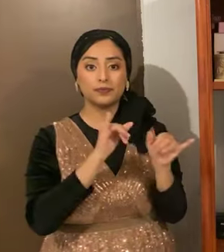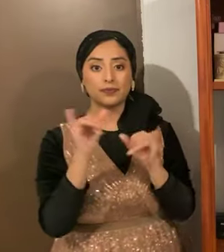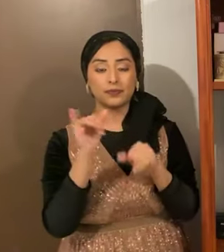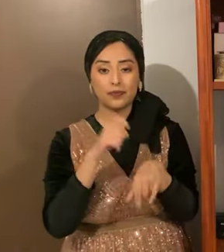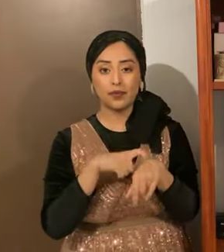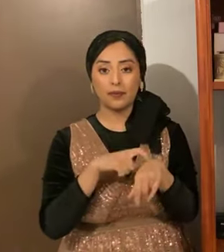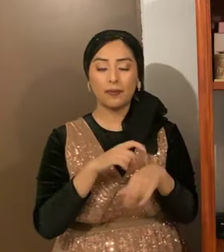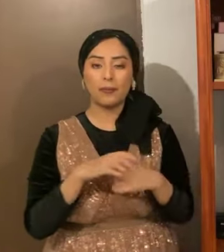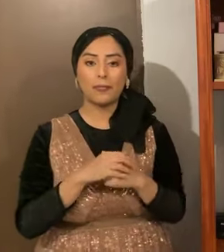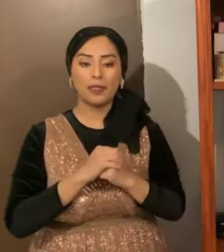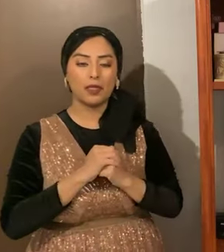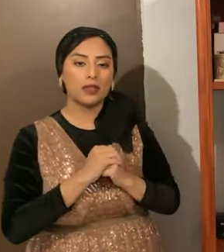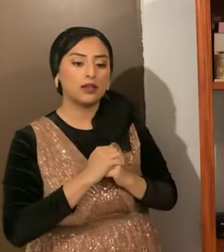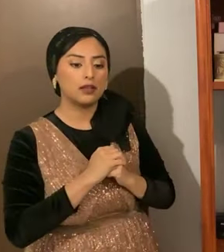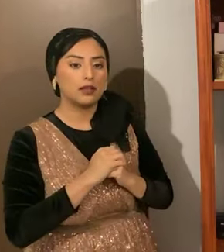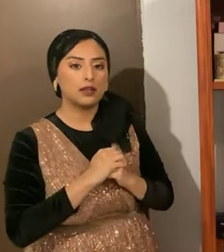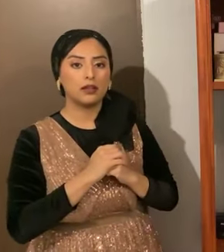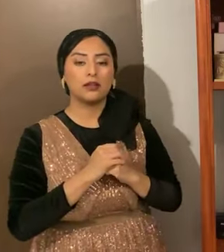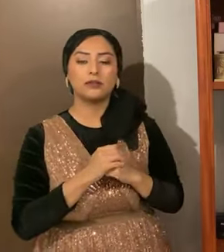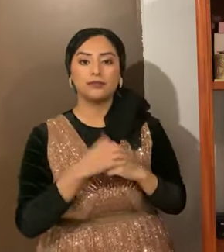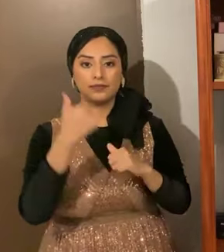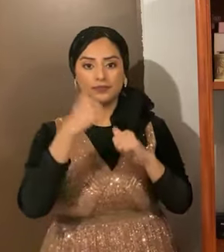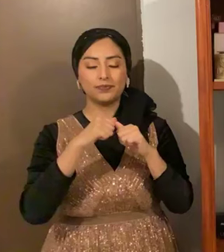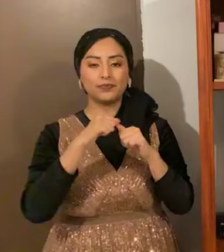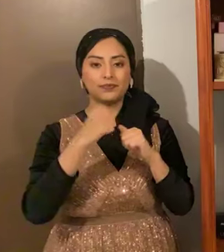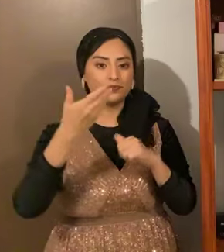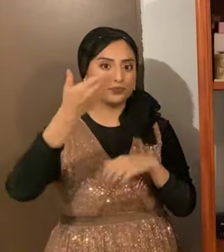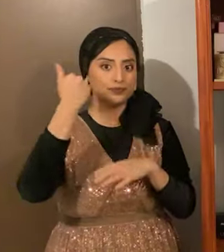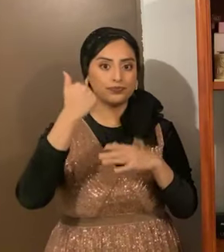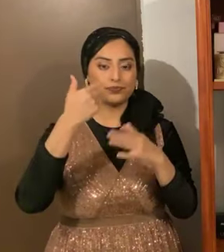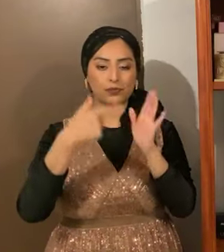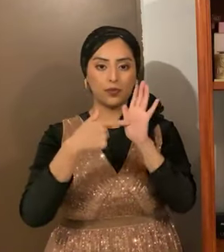ocasión, dio a luz la mujer. Bueno,